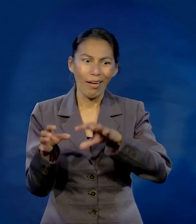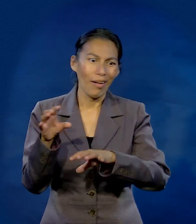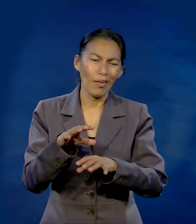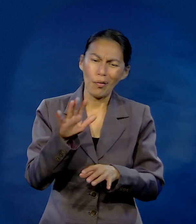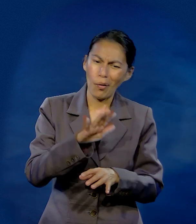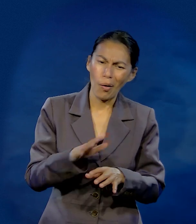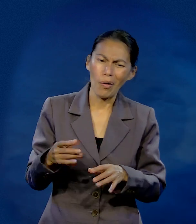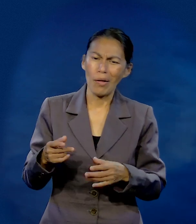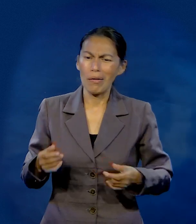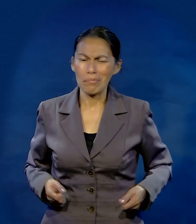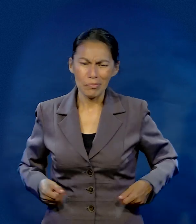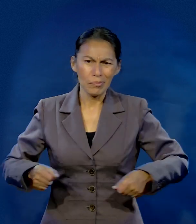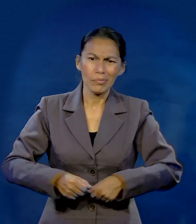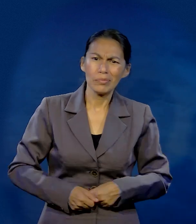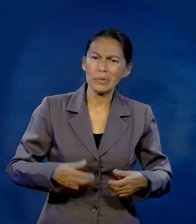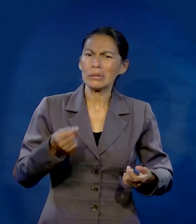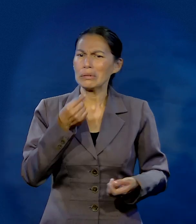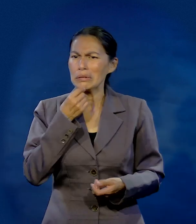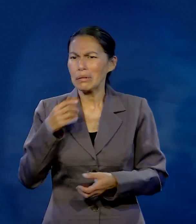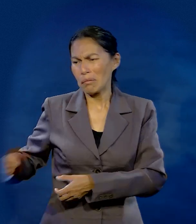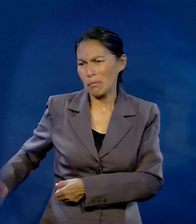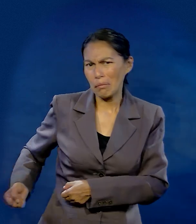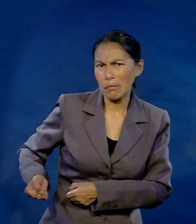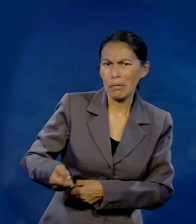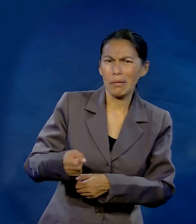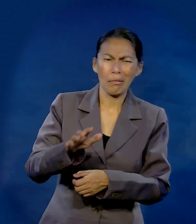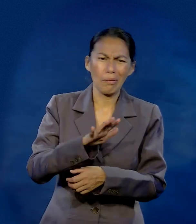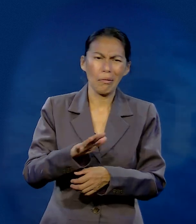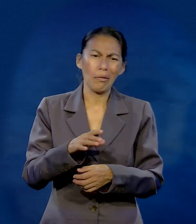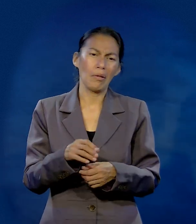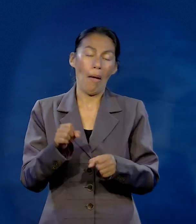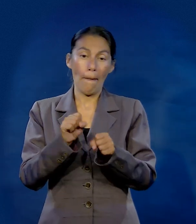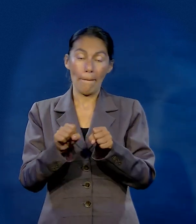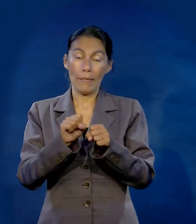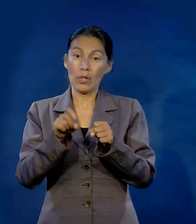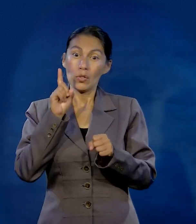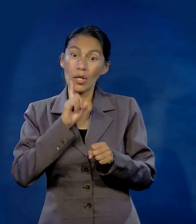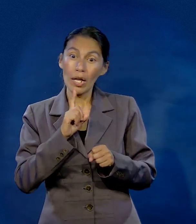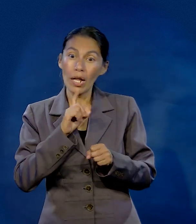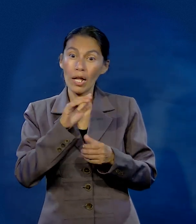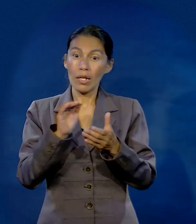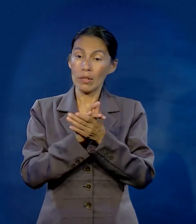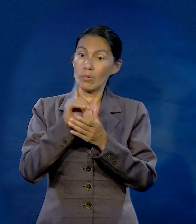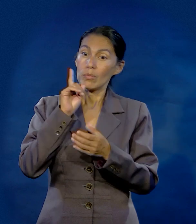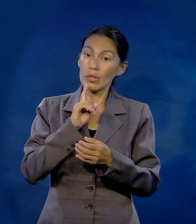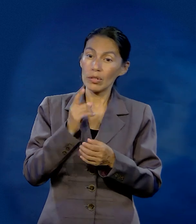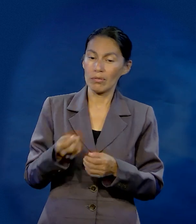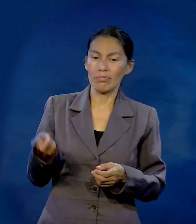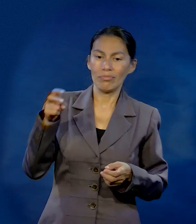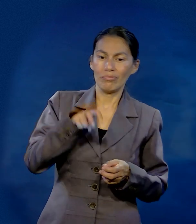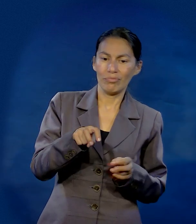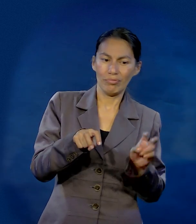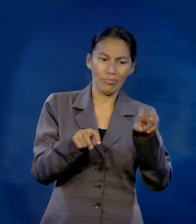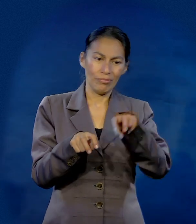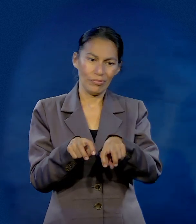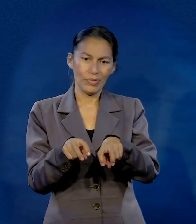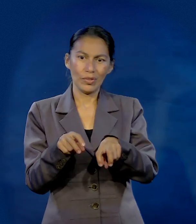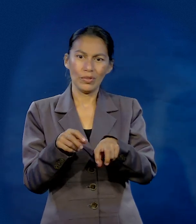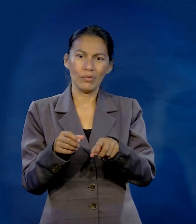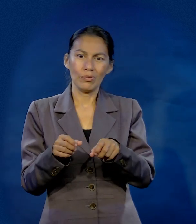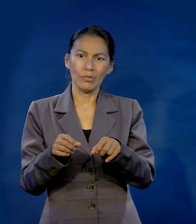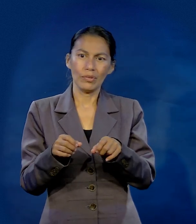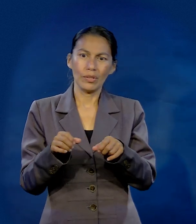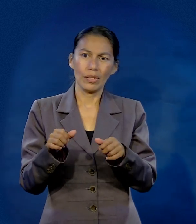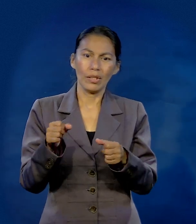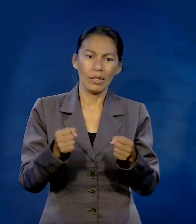cuando llegó el verano yo tenía que ausentarme casi un mes por reuniones por viajes por lo que usted quiera cargamos el carro